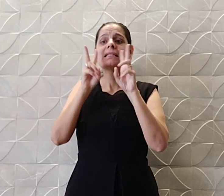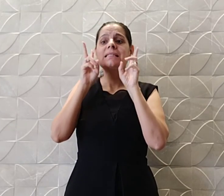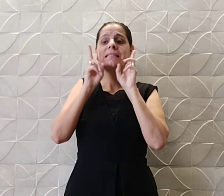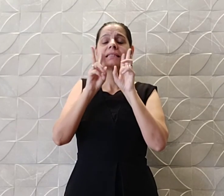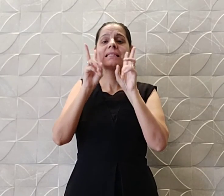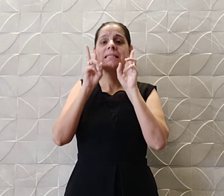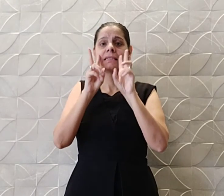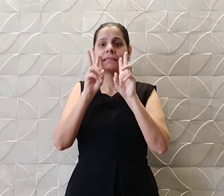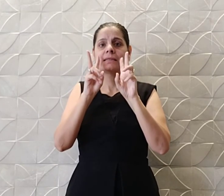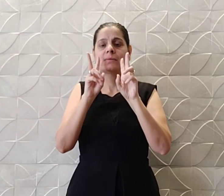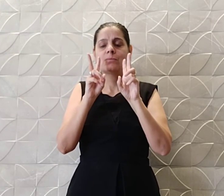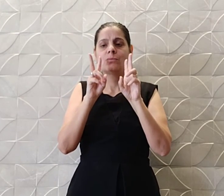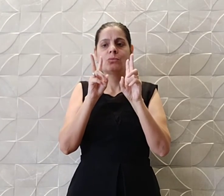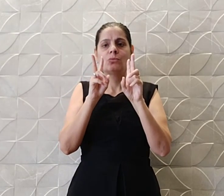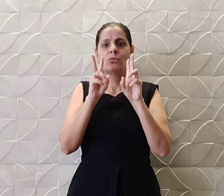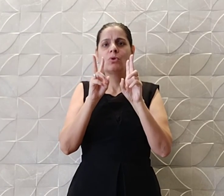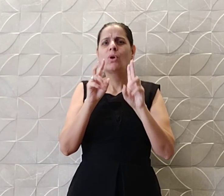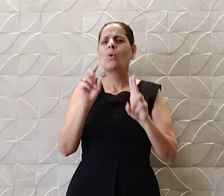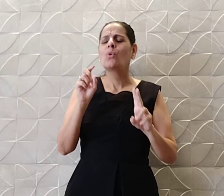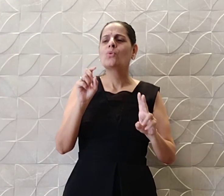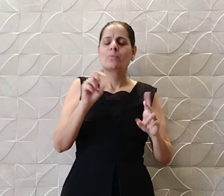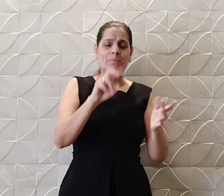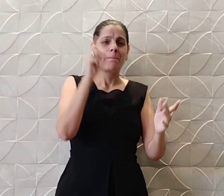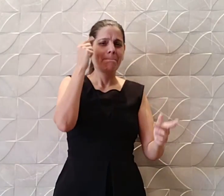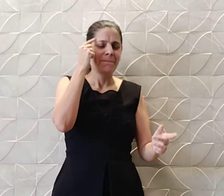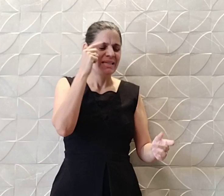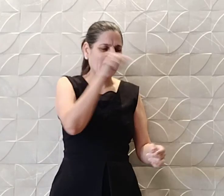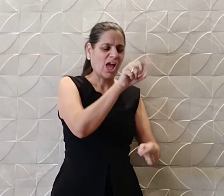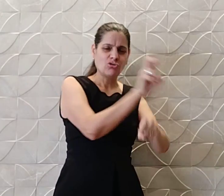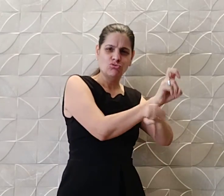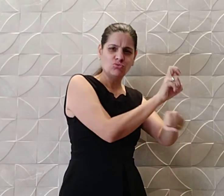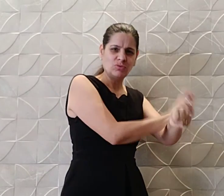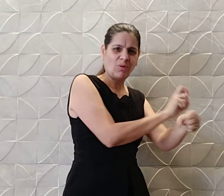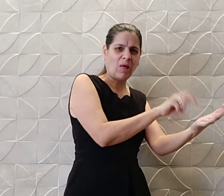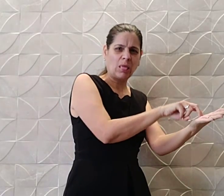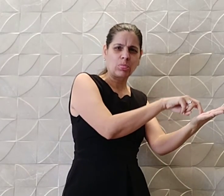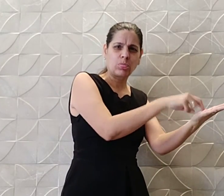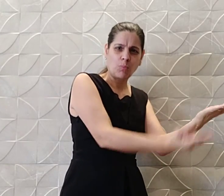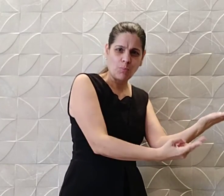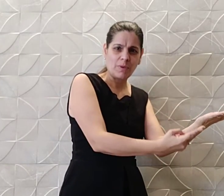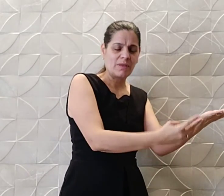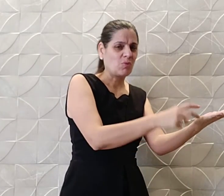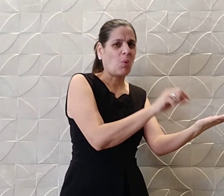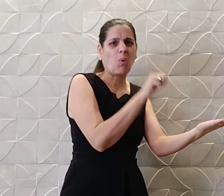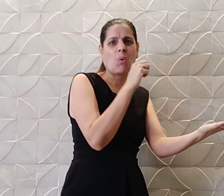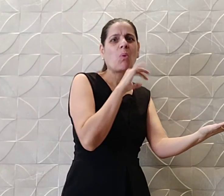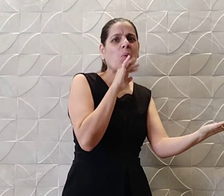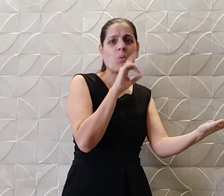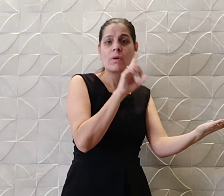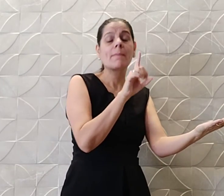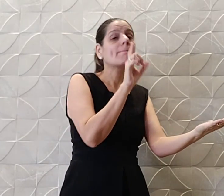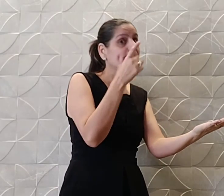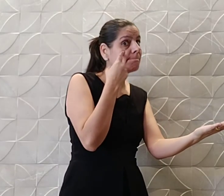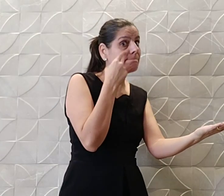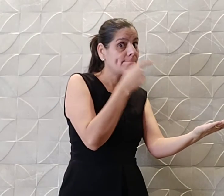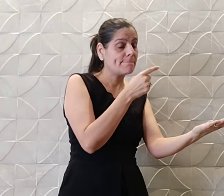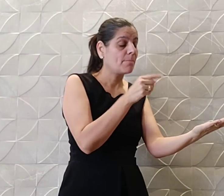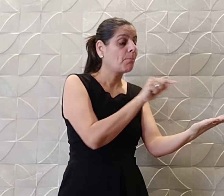a perspectiva ruim. Tem o lado bom deste tropeço. Foi por meio da transgressão